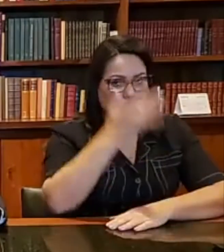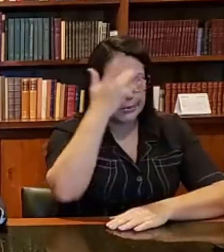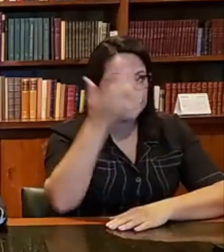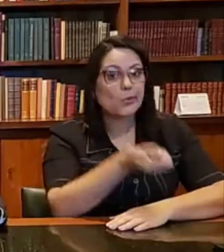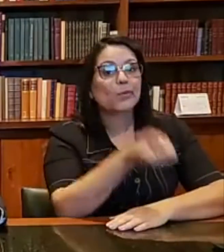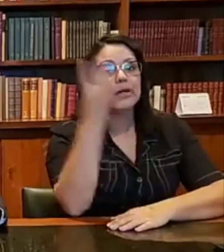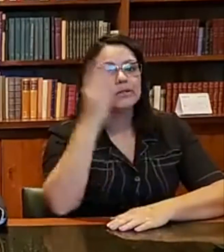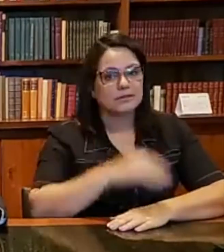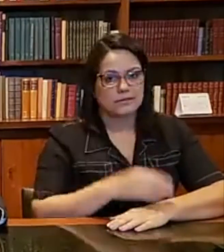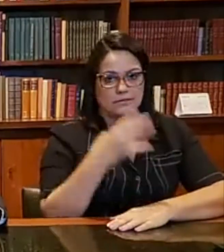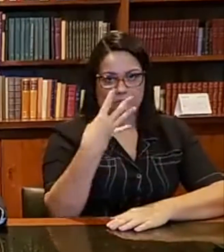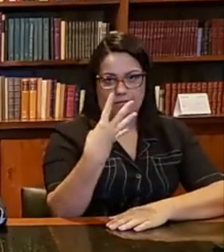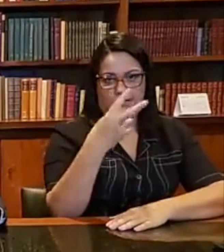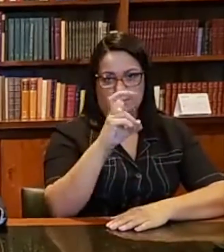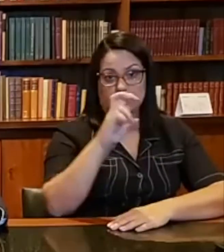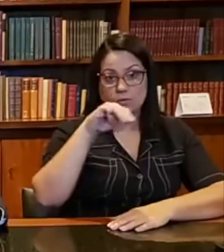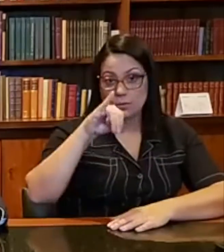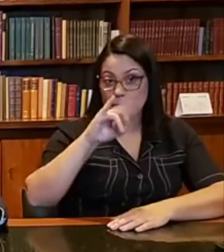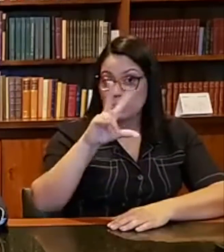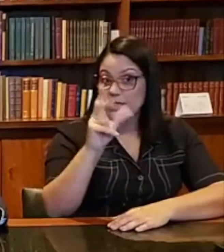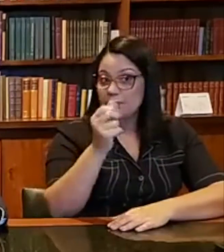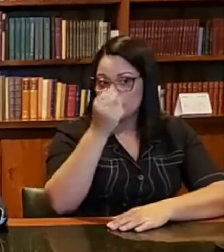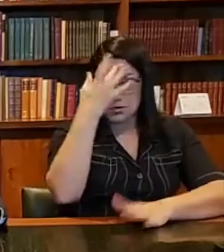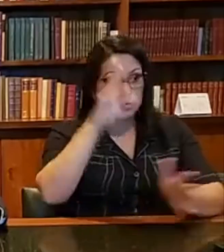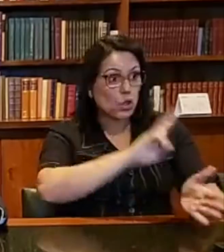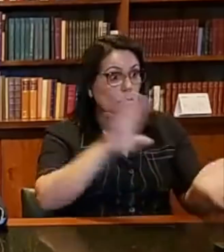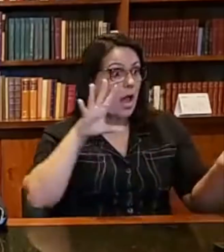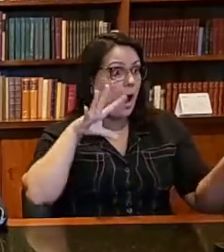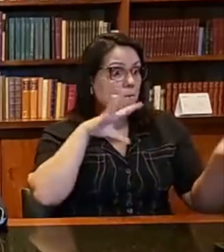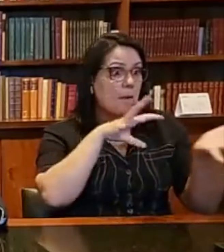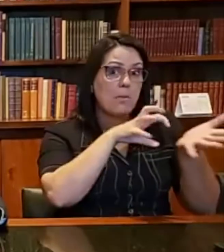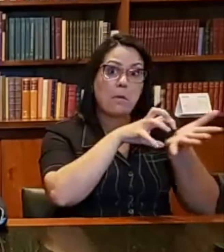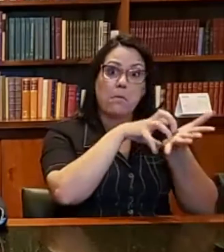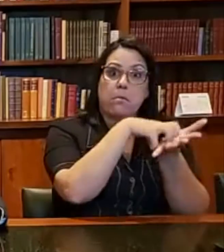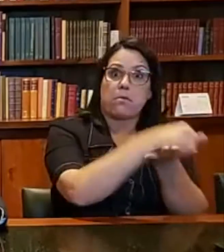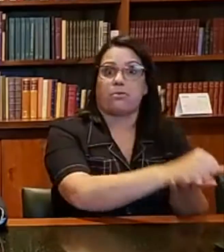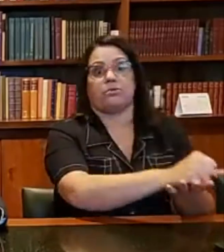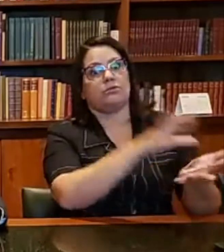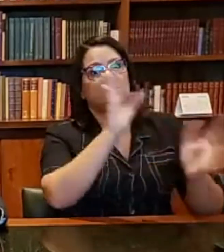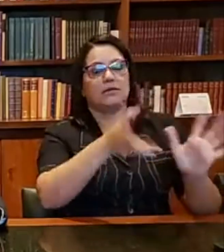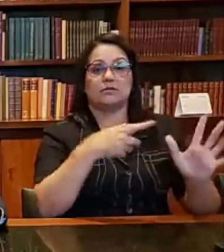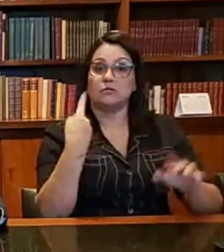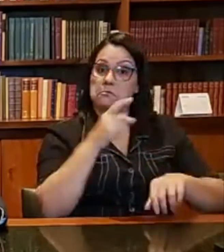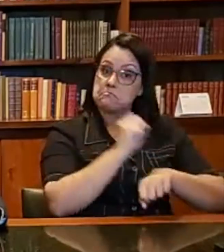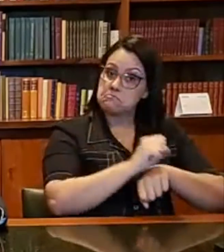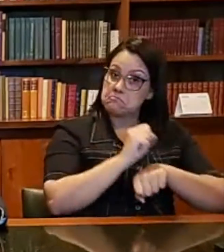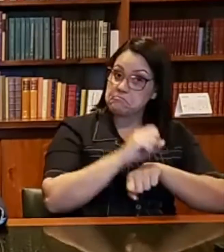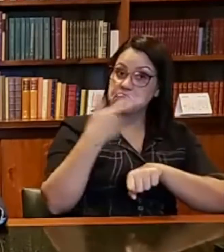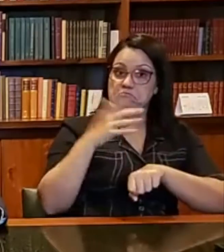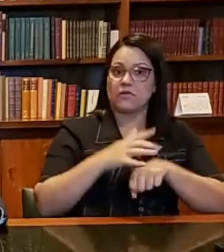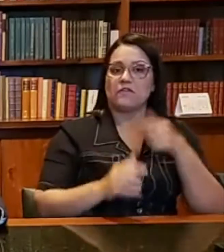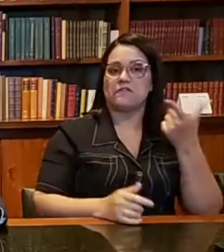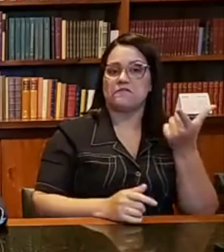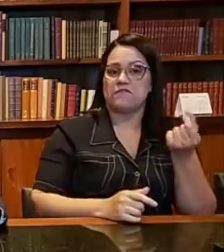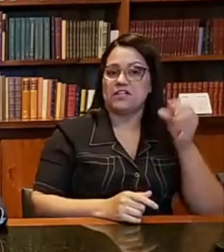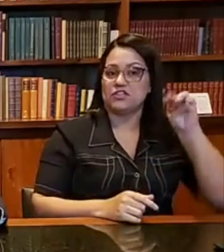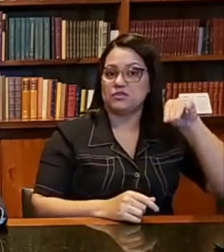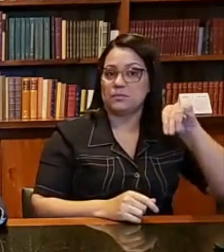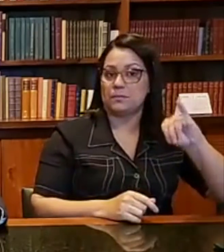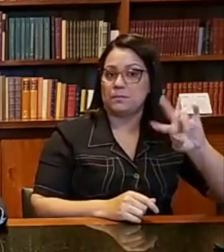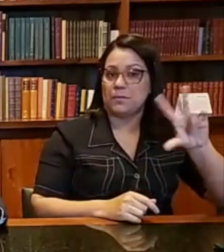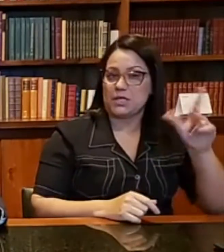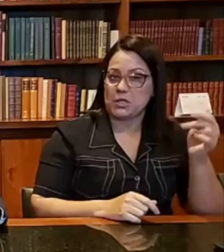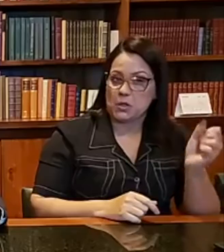45 milhões de pessoas que se cadastraram. Então, nós estávamos esperando algo como 20